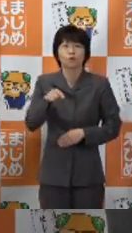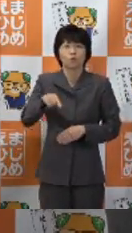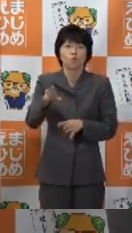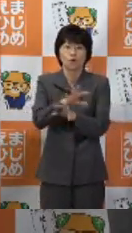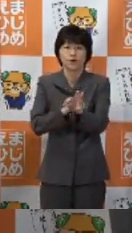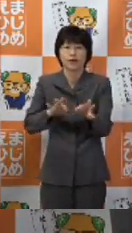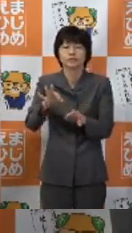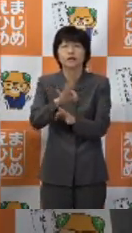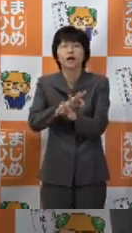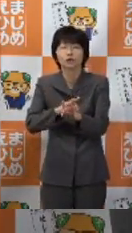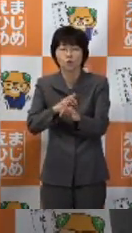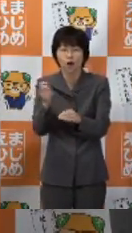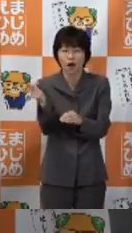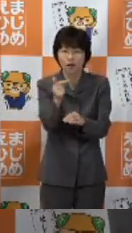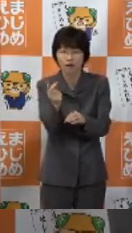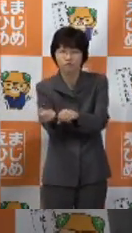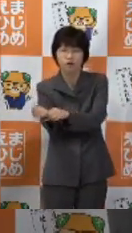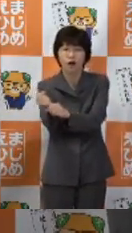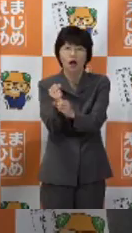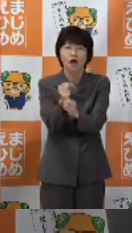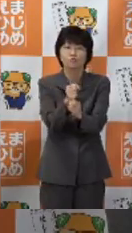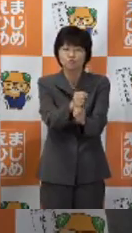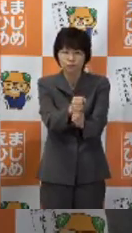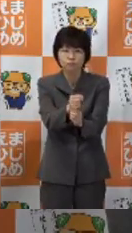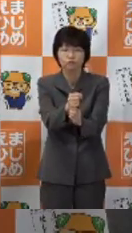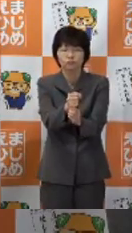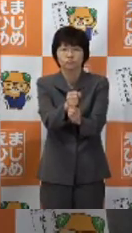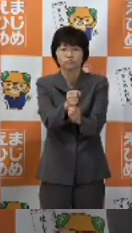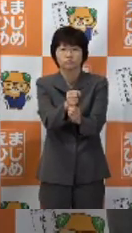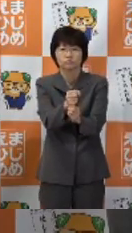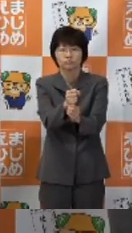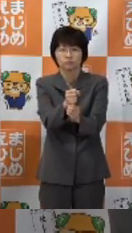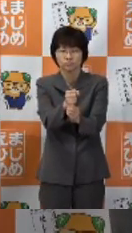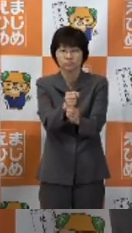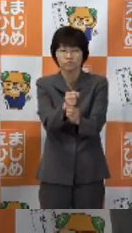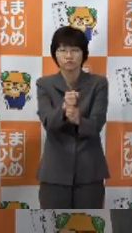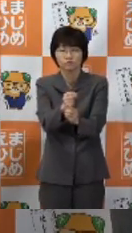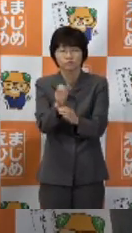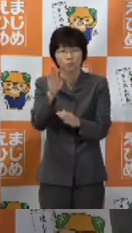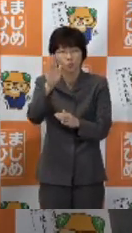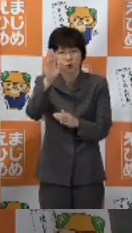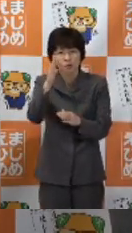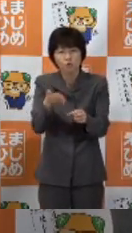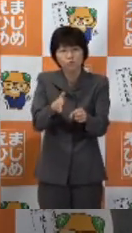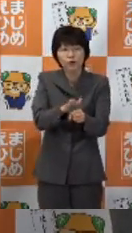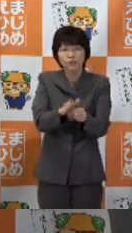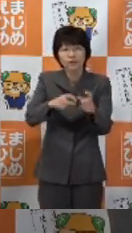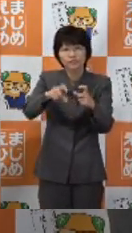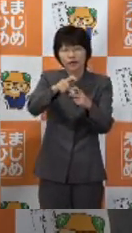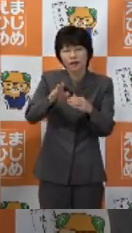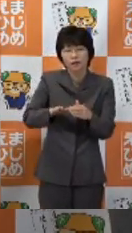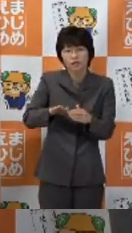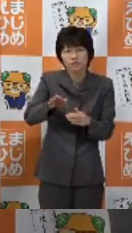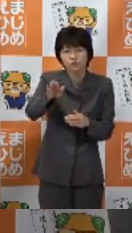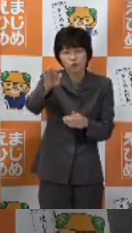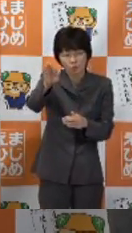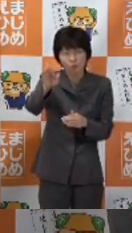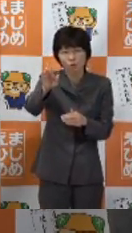第が収束したあどるふ本県経済が可能jive 帰って来